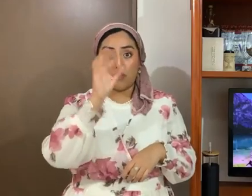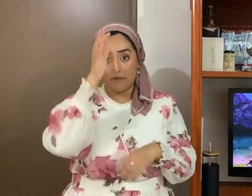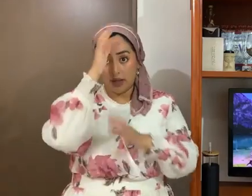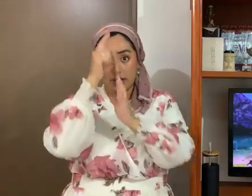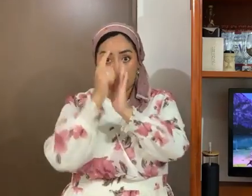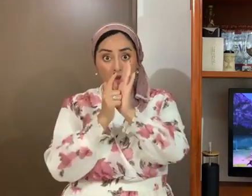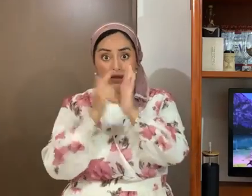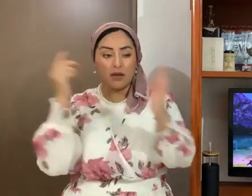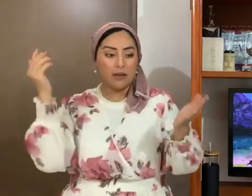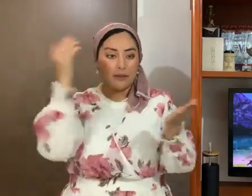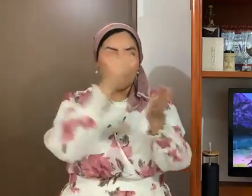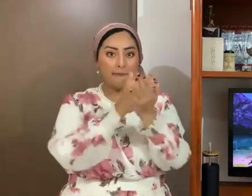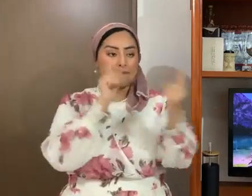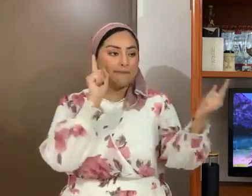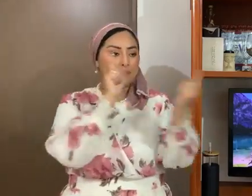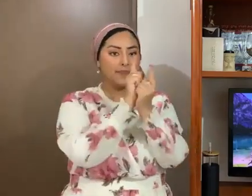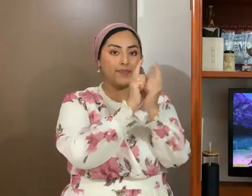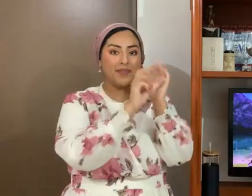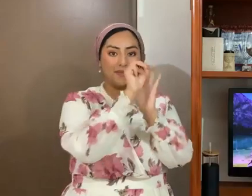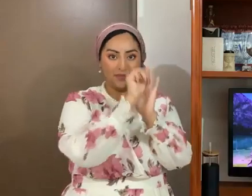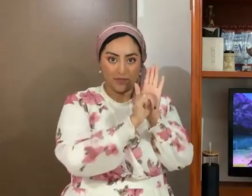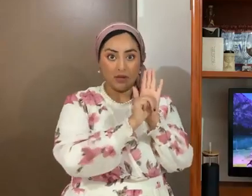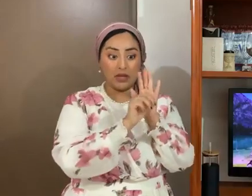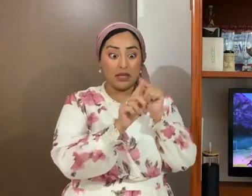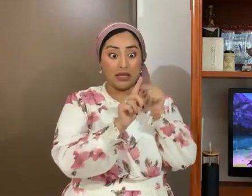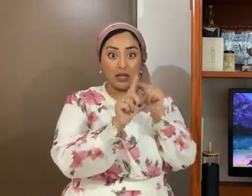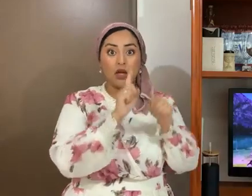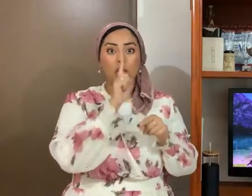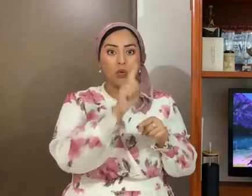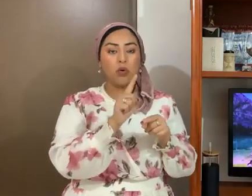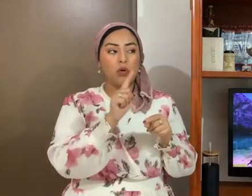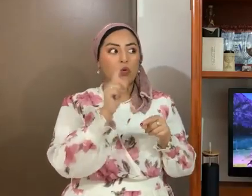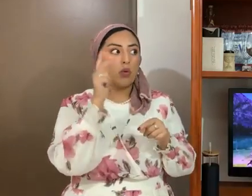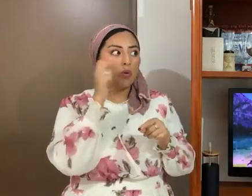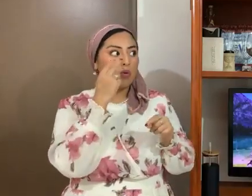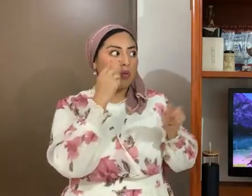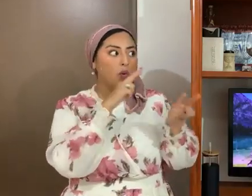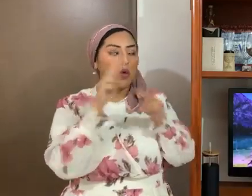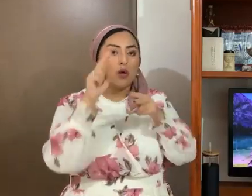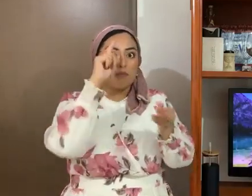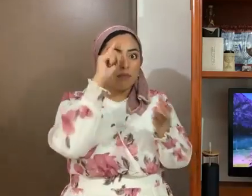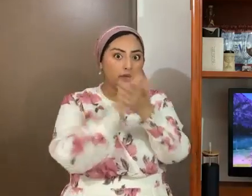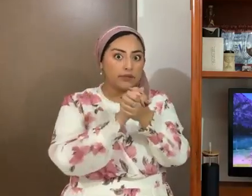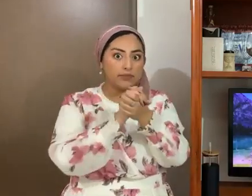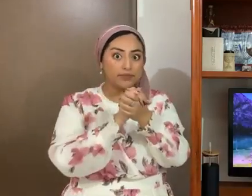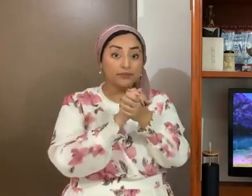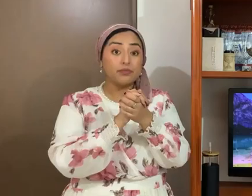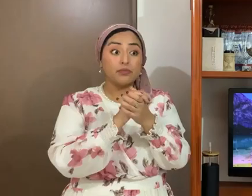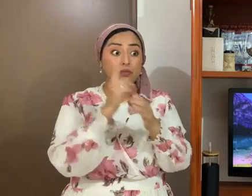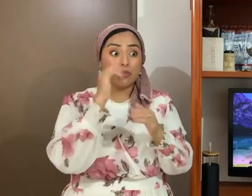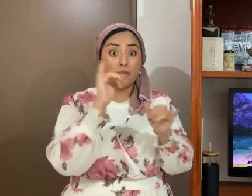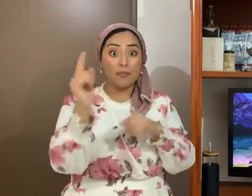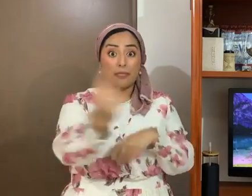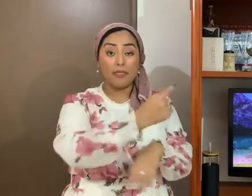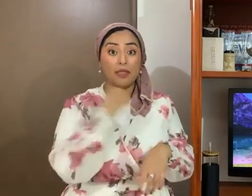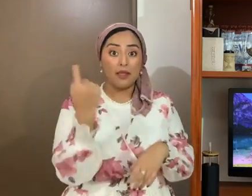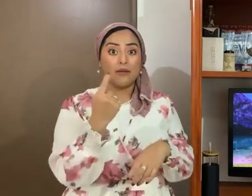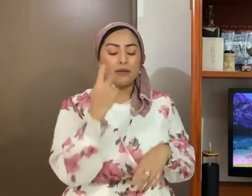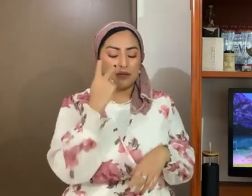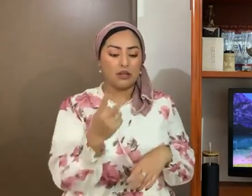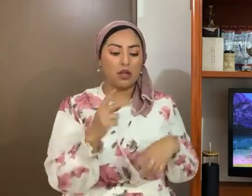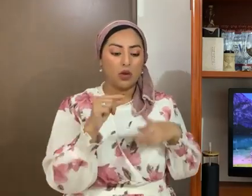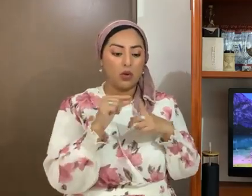Moisés, llegó con Moisés porque creyó en lo que había pasado, es un llamado para todos. Miren, vamos a verlo